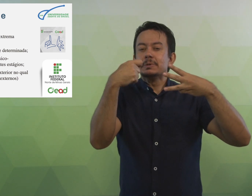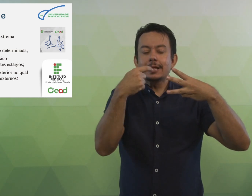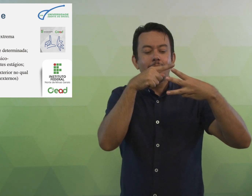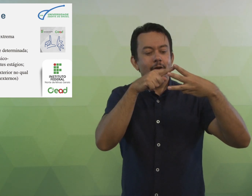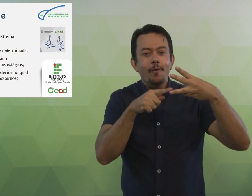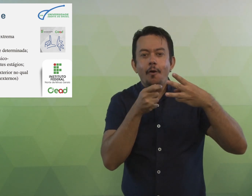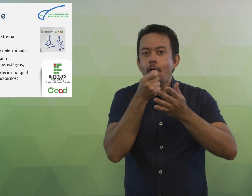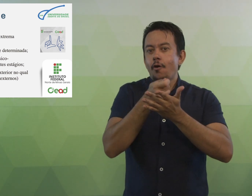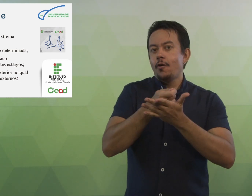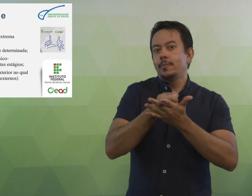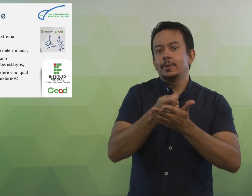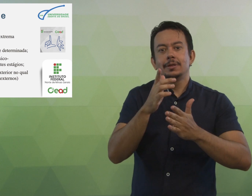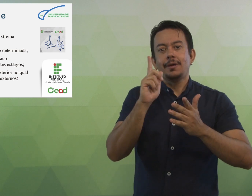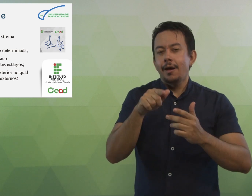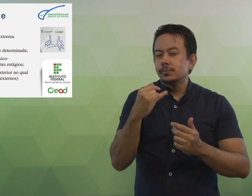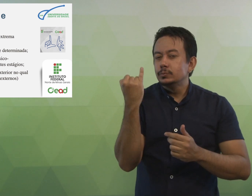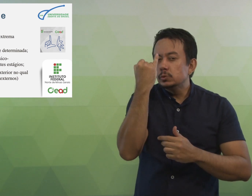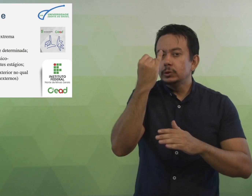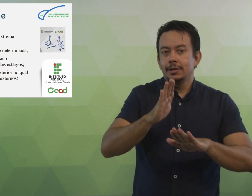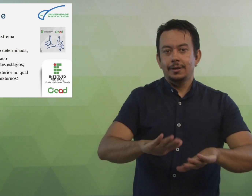seu meio externo.